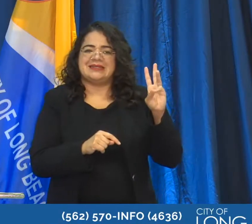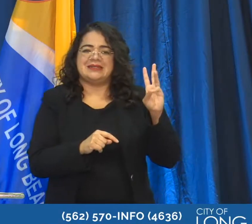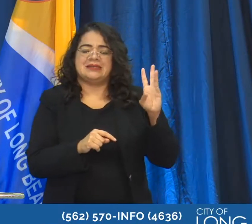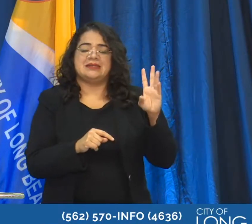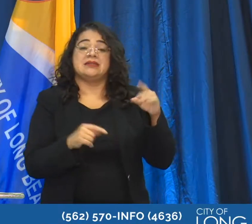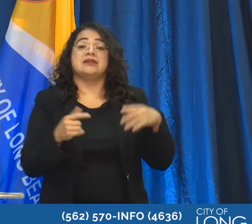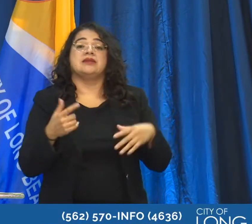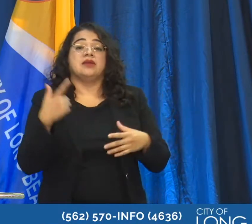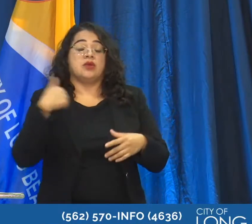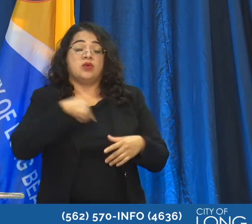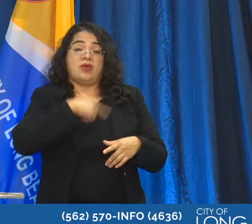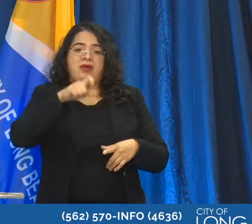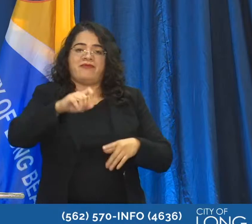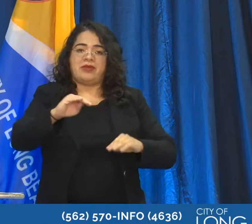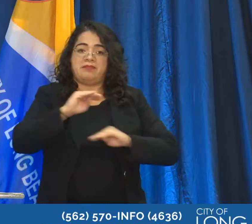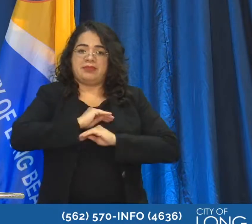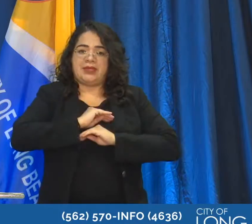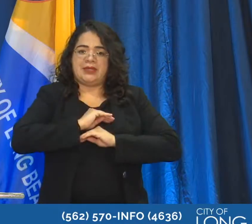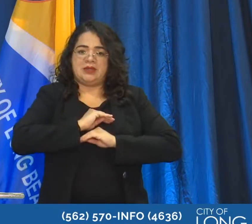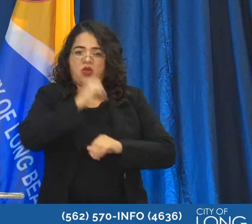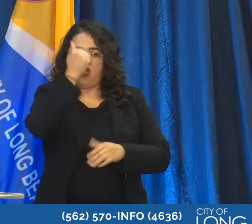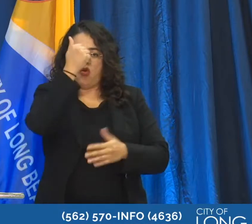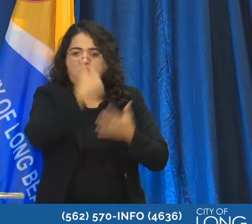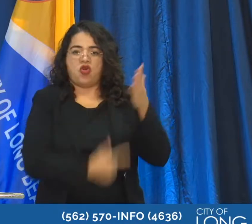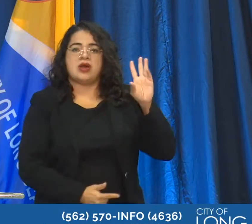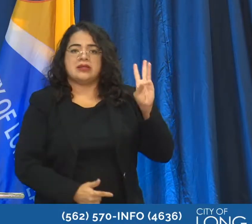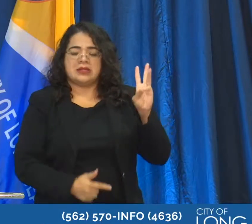lista tiene 6 cosas y nosotros no estamos